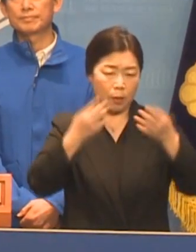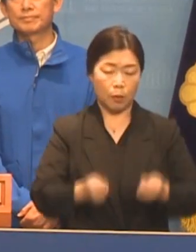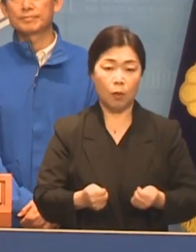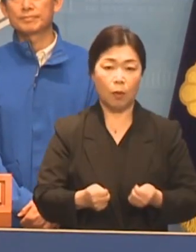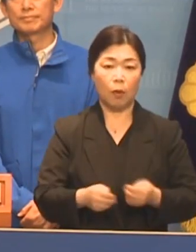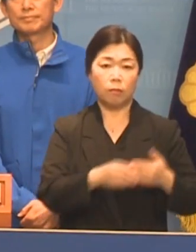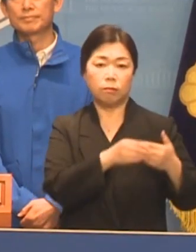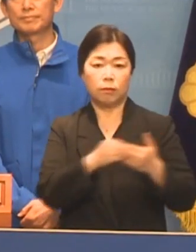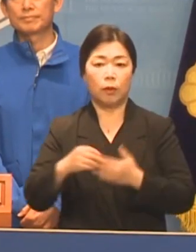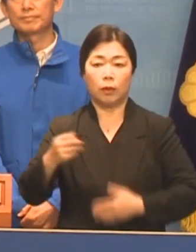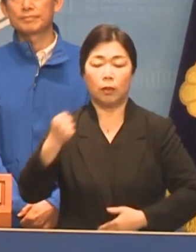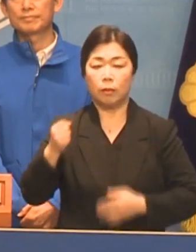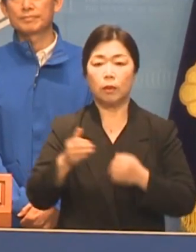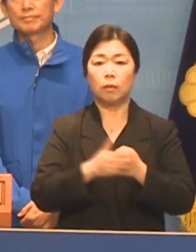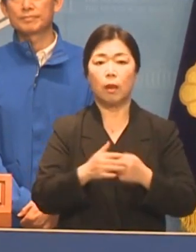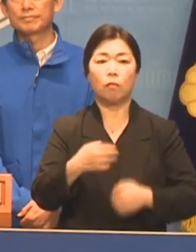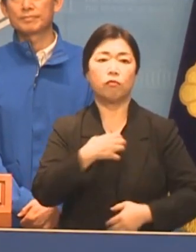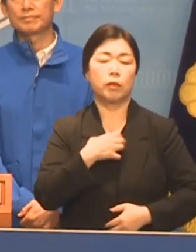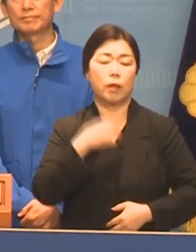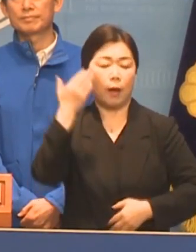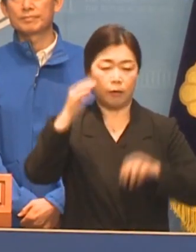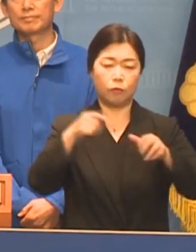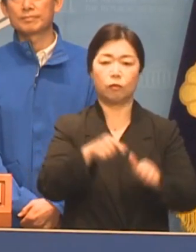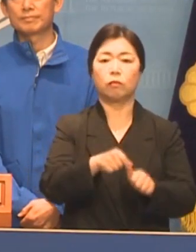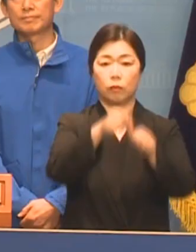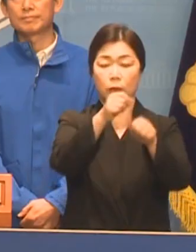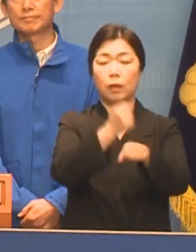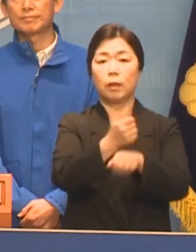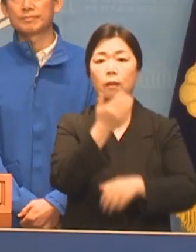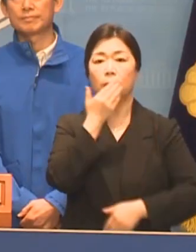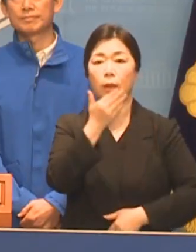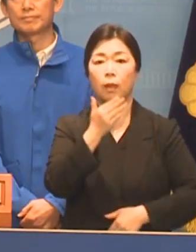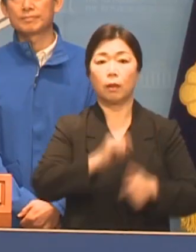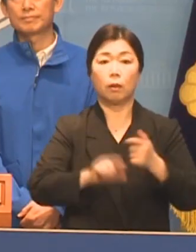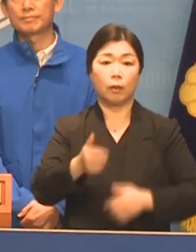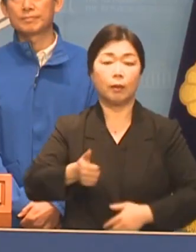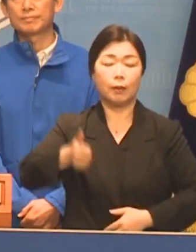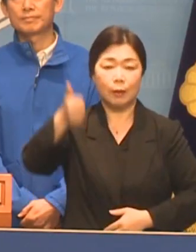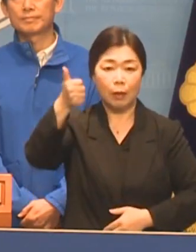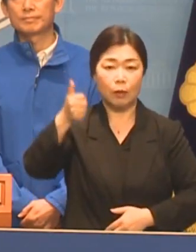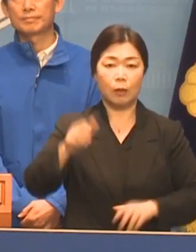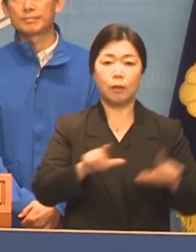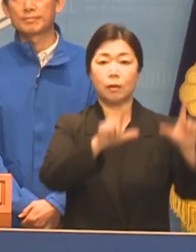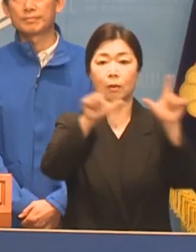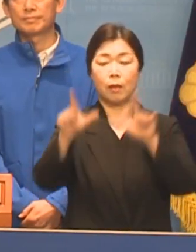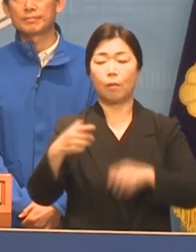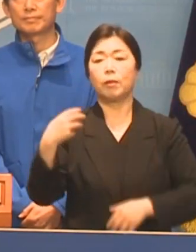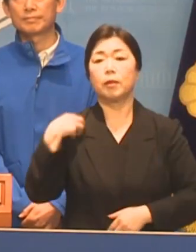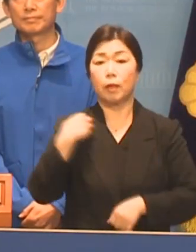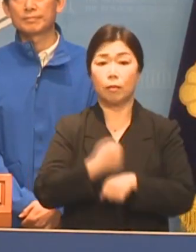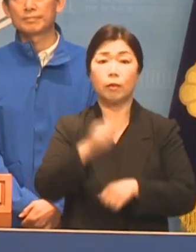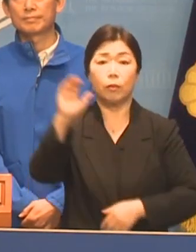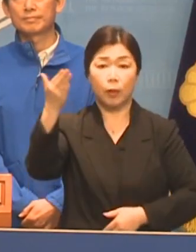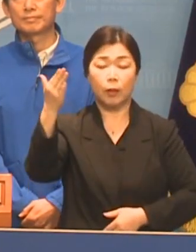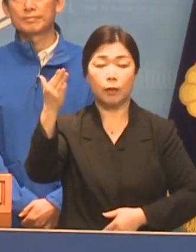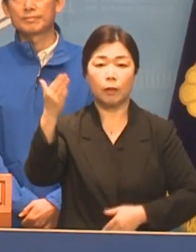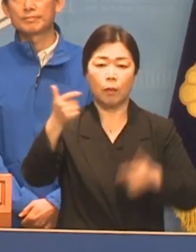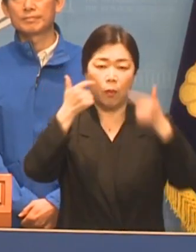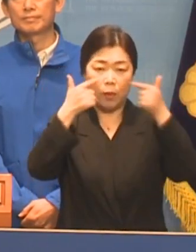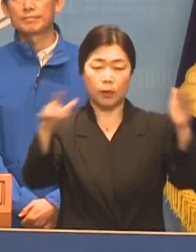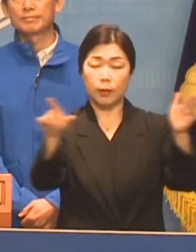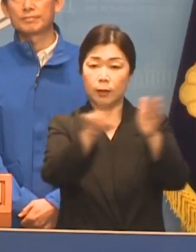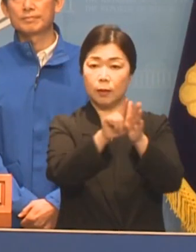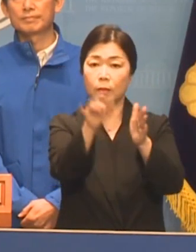리더십으로 위기의 대한민국을 구하고 더 나은 국민의 삶을 책임질 수 있다는